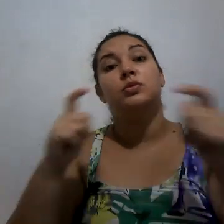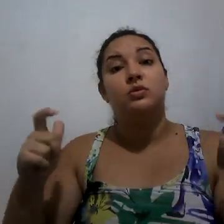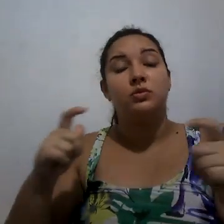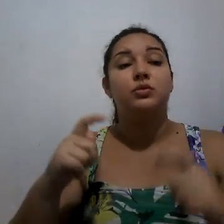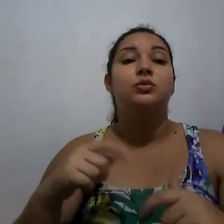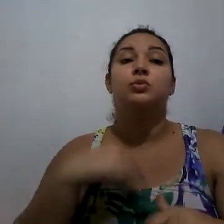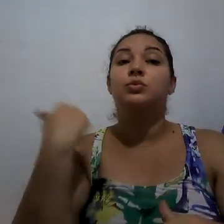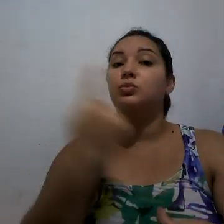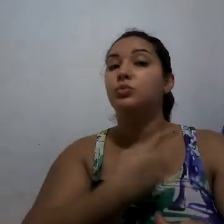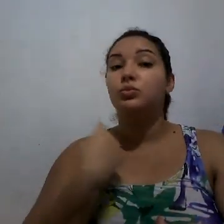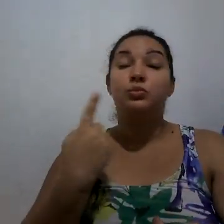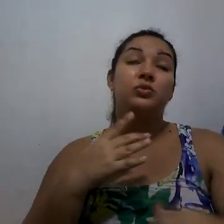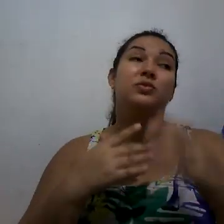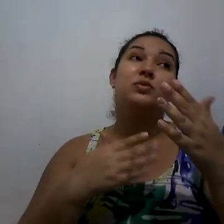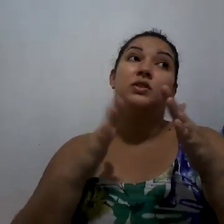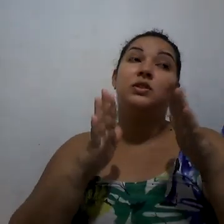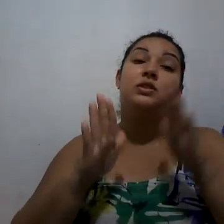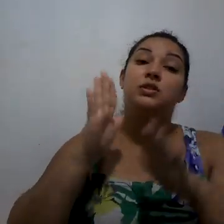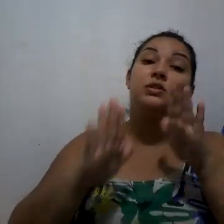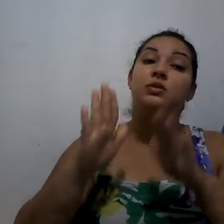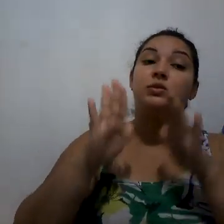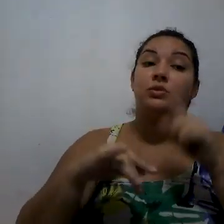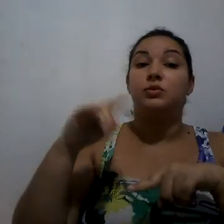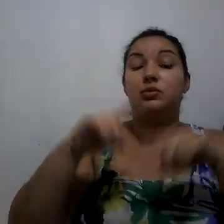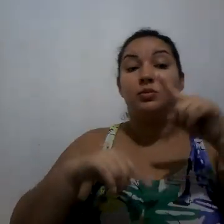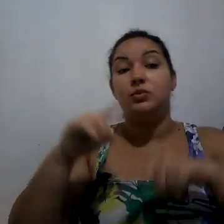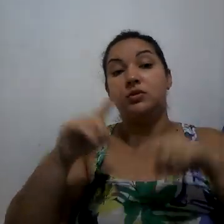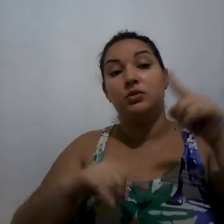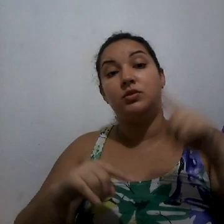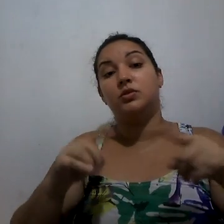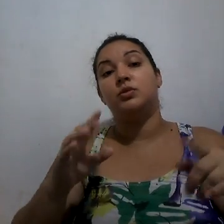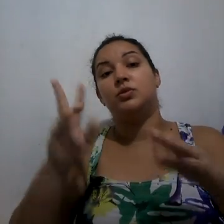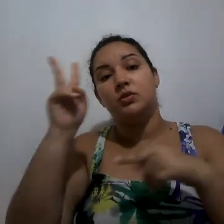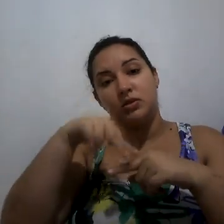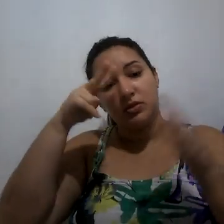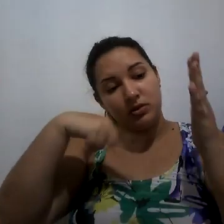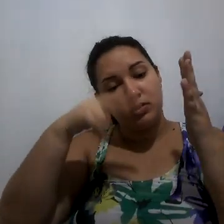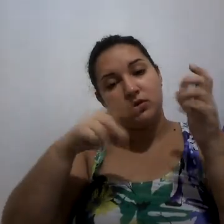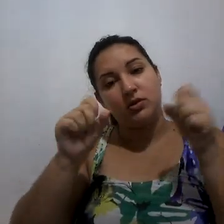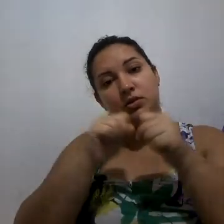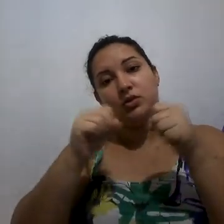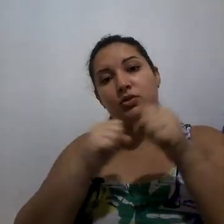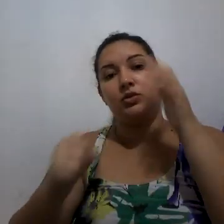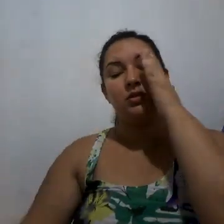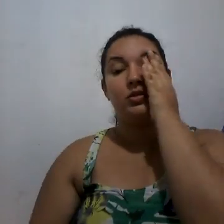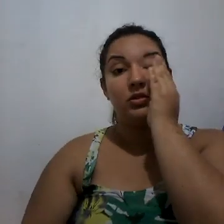depender do tipo de material e do tipo da análise que vocês vão fazer. Mas isso vamos ver lá na frente. Então, pegamos uma